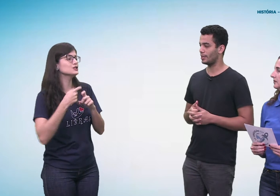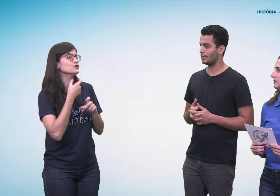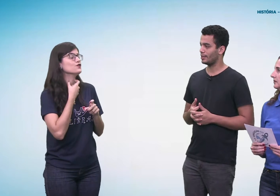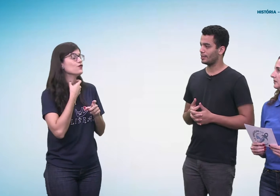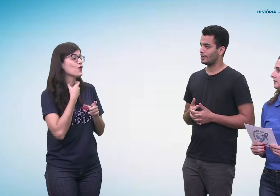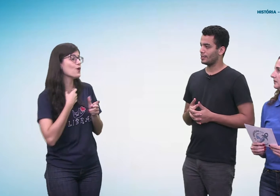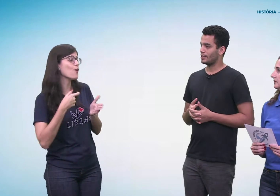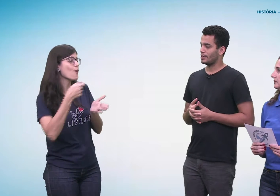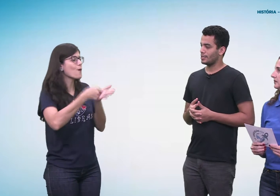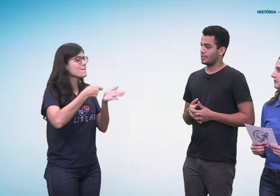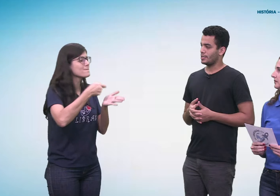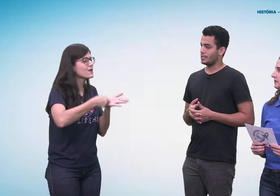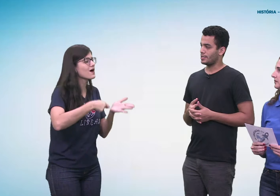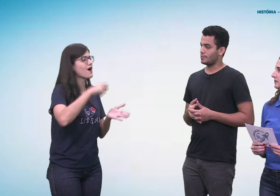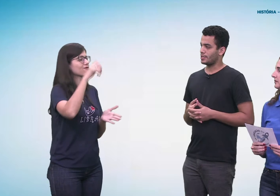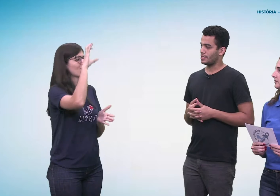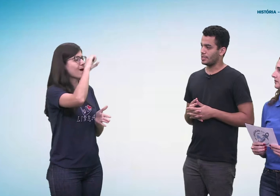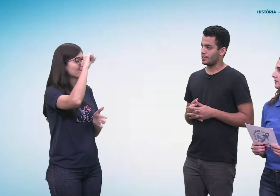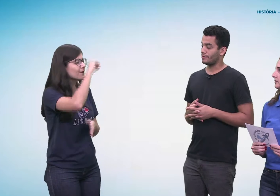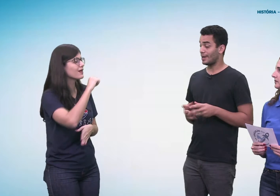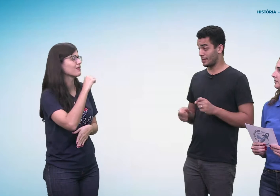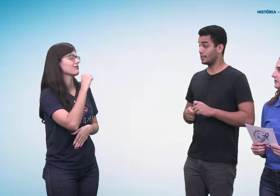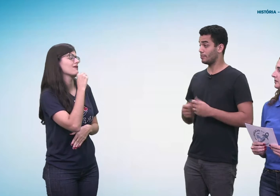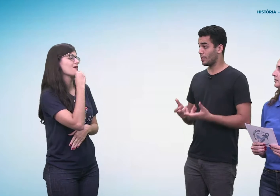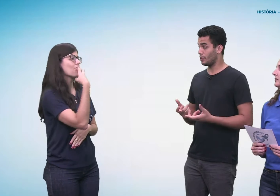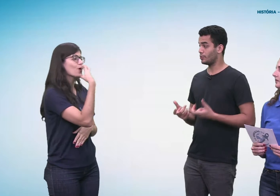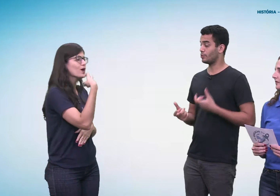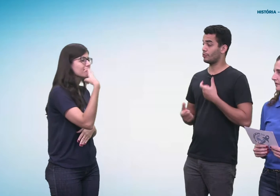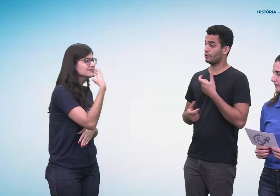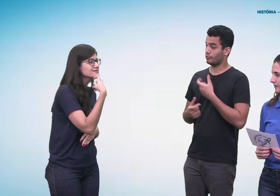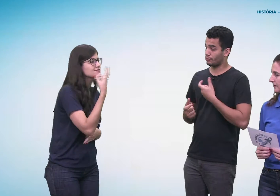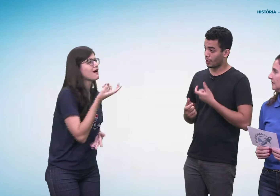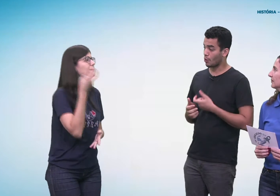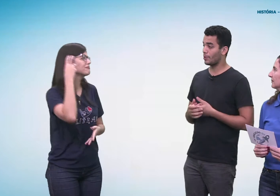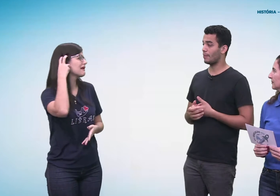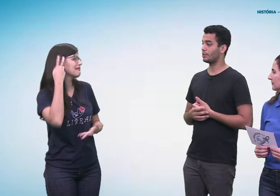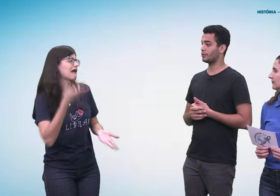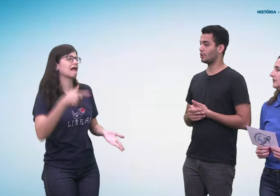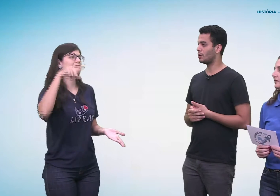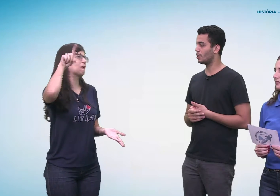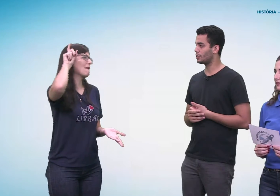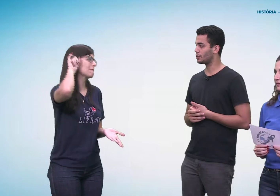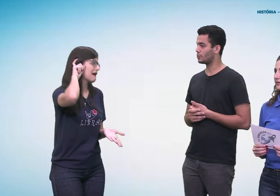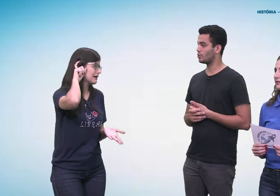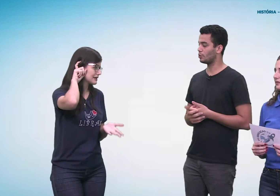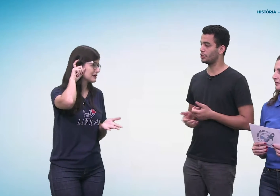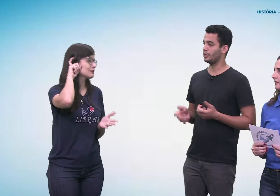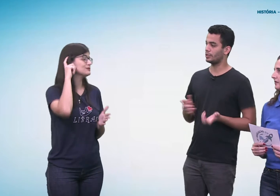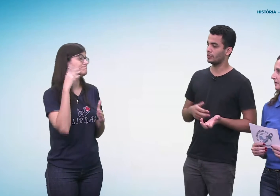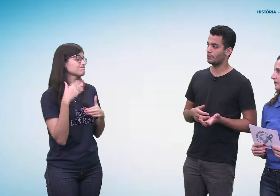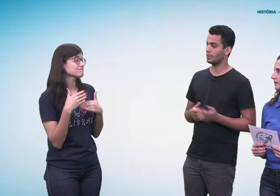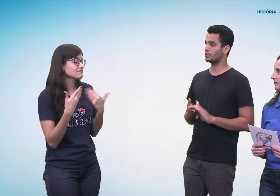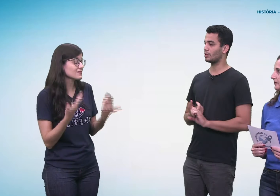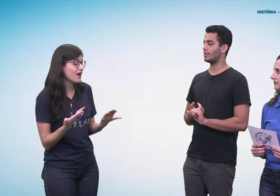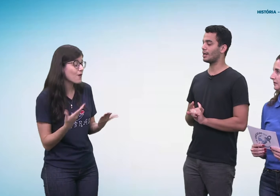quê? Que, tipo assim, fazem também um acompanhamento fonológico, utilizam implante